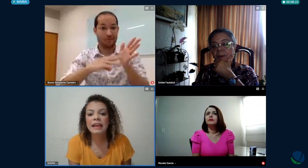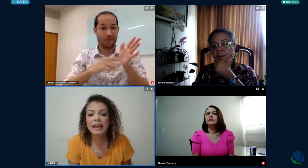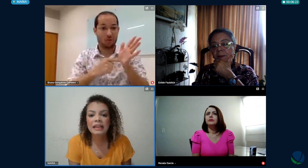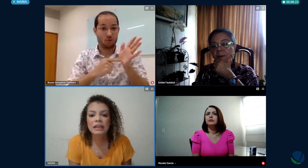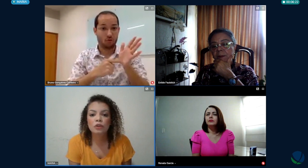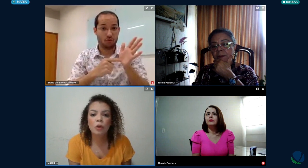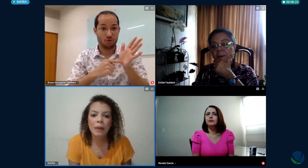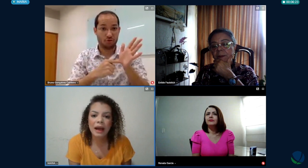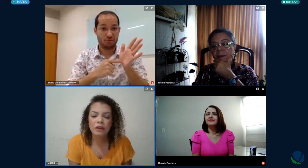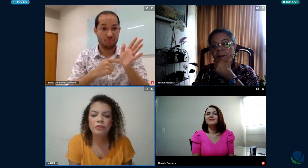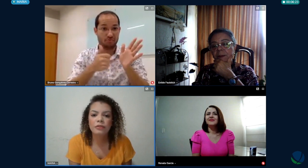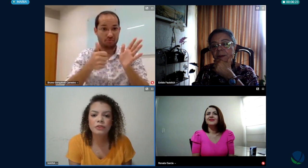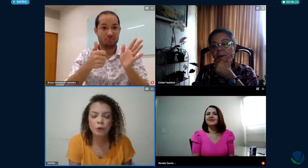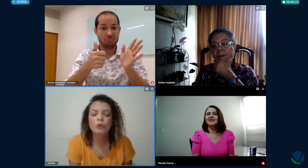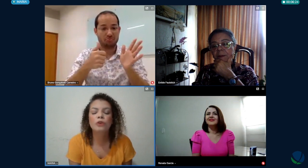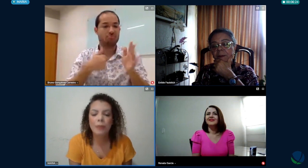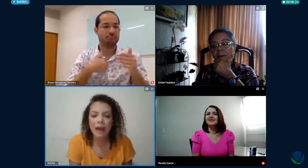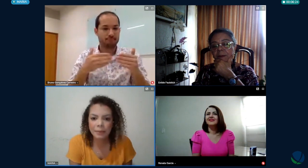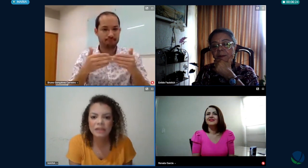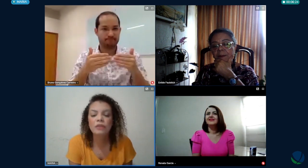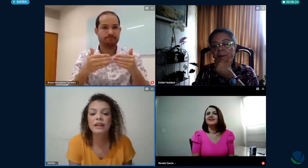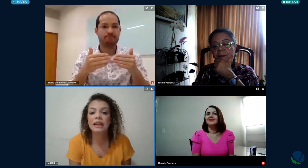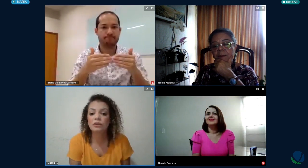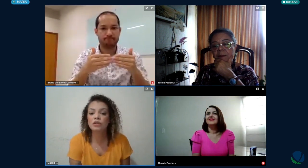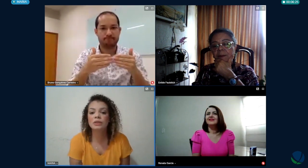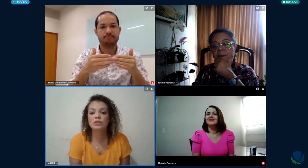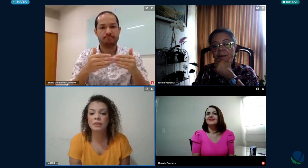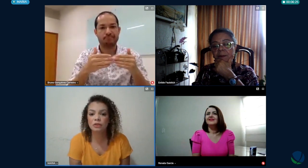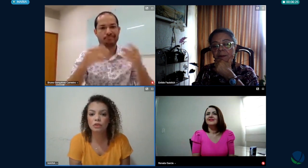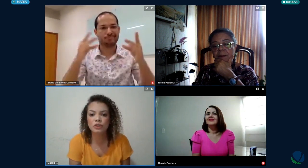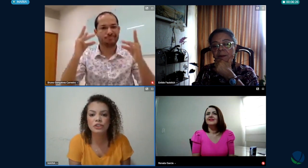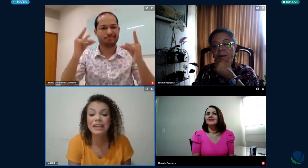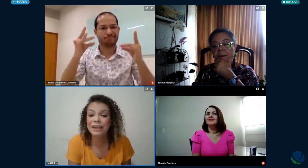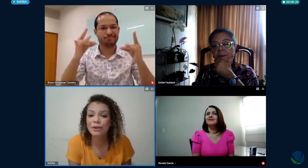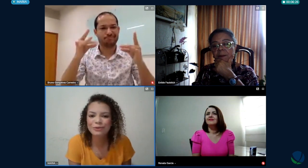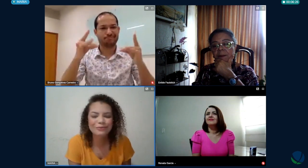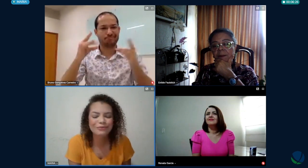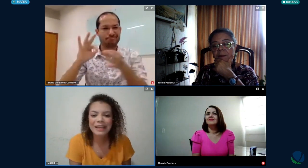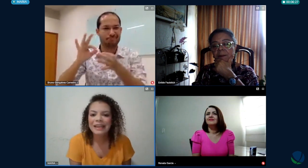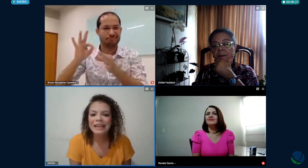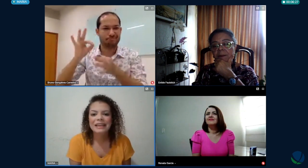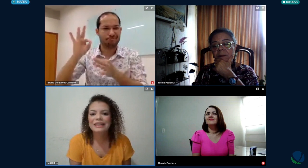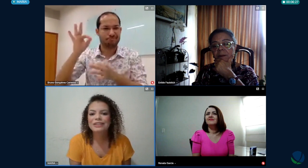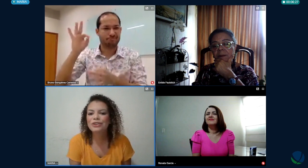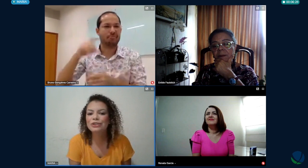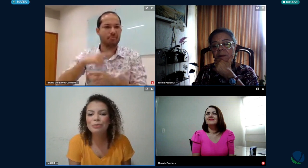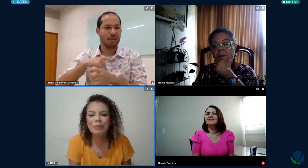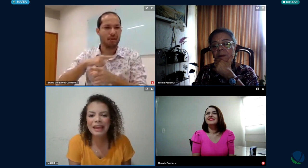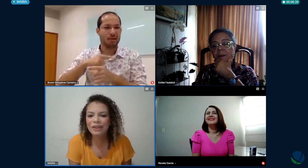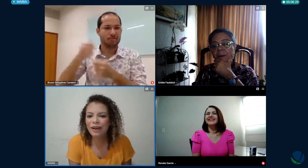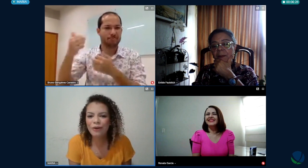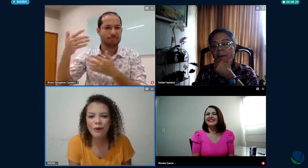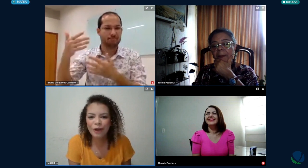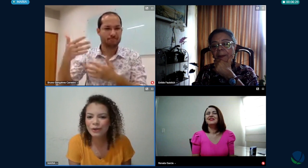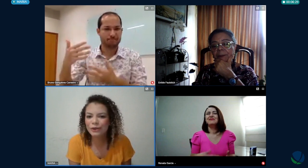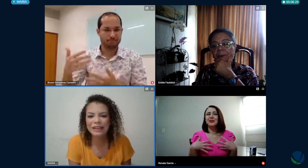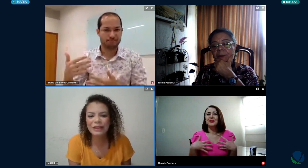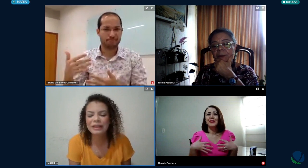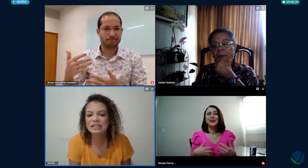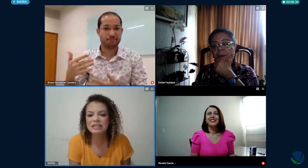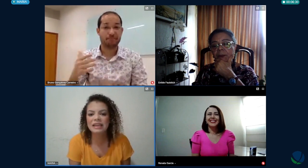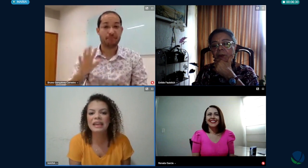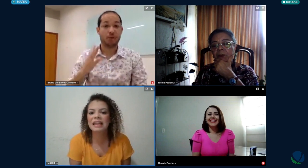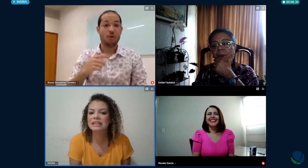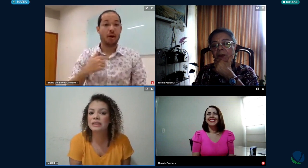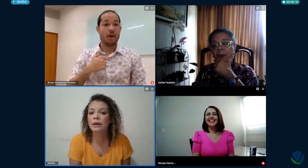a Daniela e o Domar, falaram sobre a sua metodologia e eu estou de pleno acordo, eu não